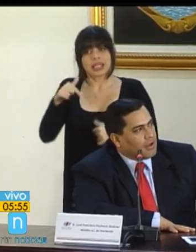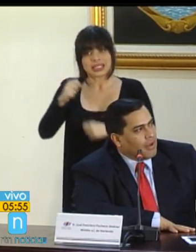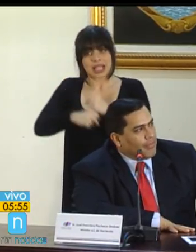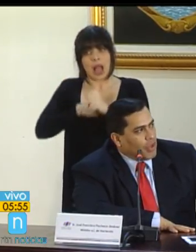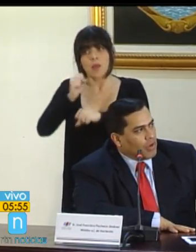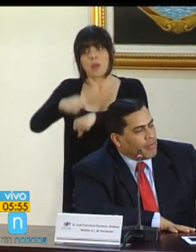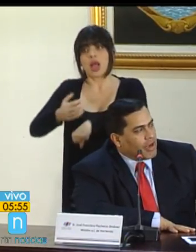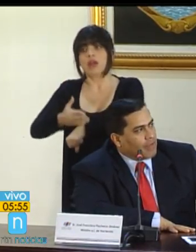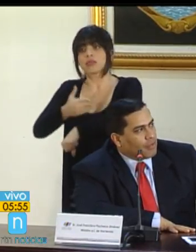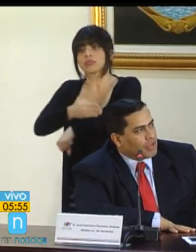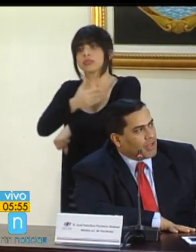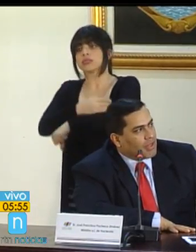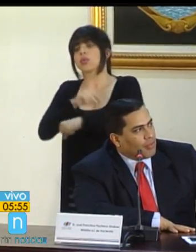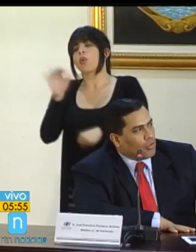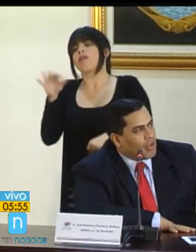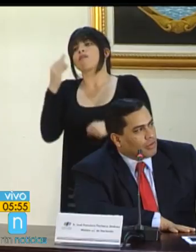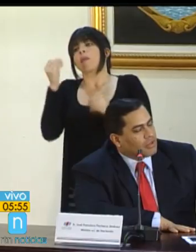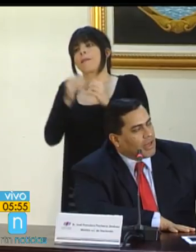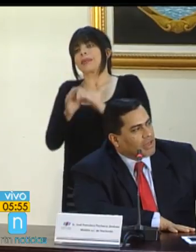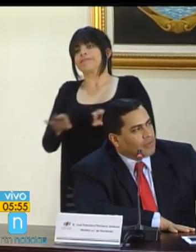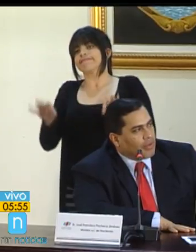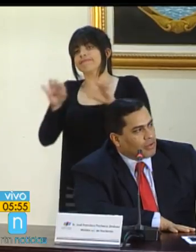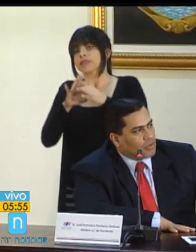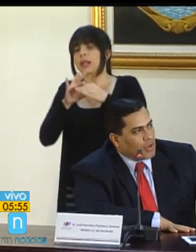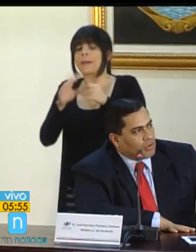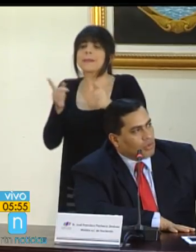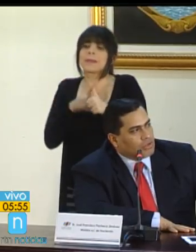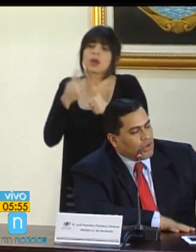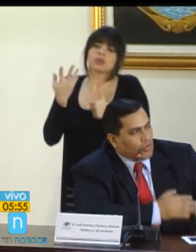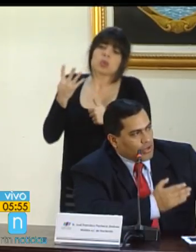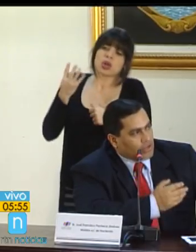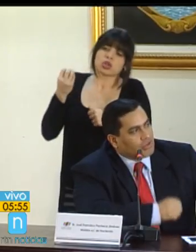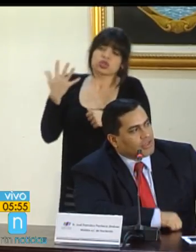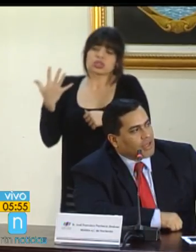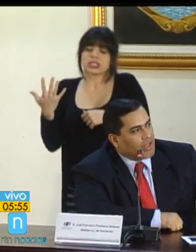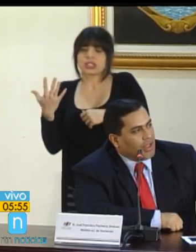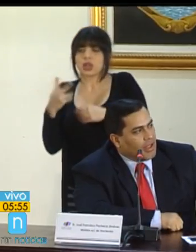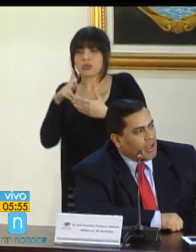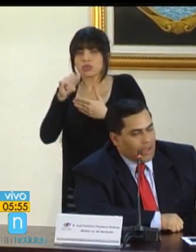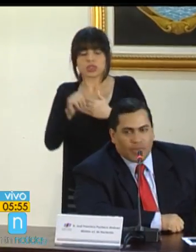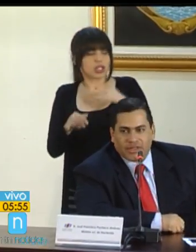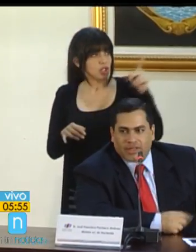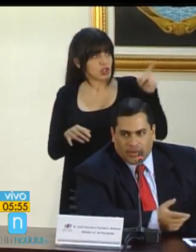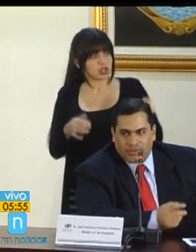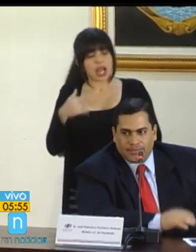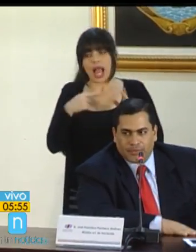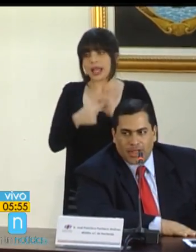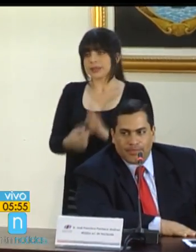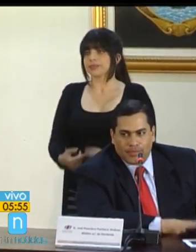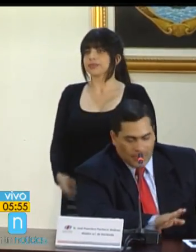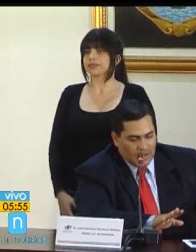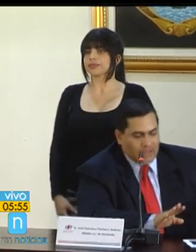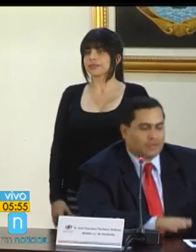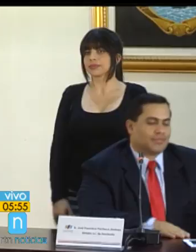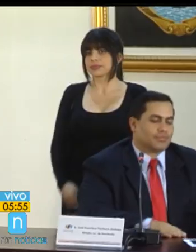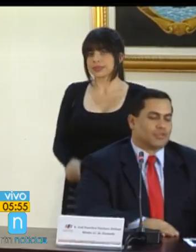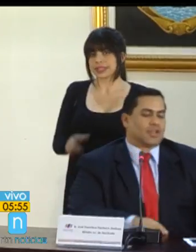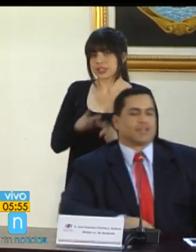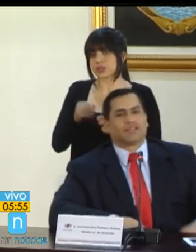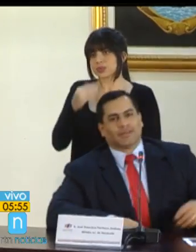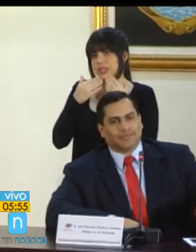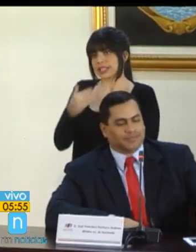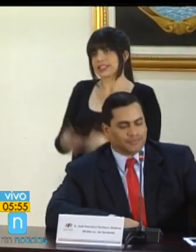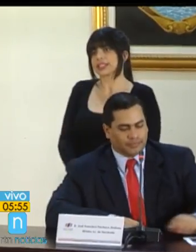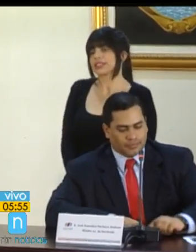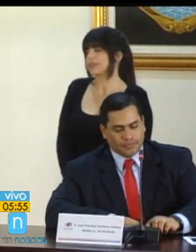avanzar de una manera importante, por lo menos en los primeros 4 o 5 proyectos que están aquí presentados. ¿Okay? Listo, muchas